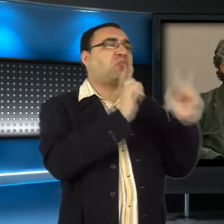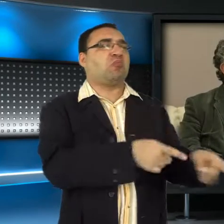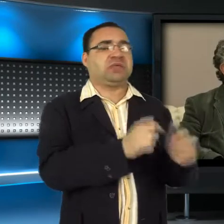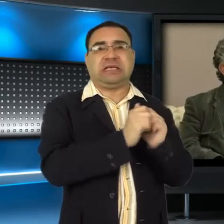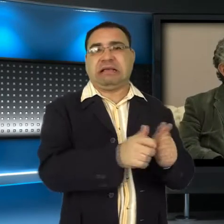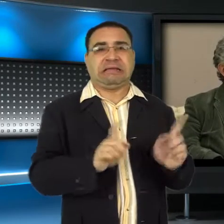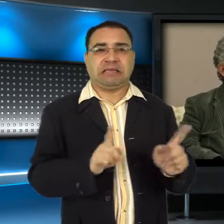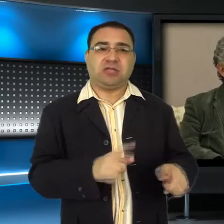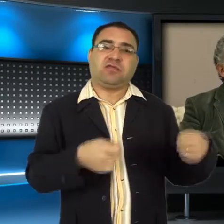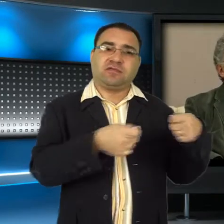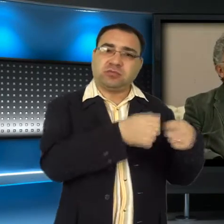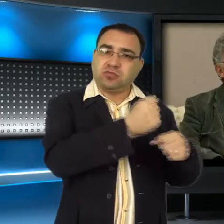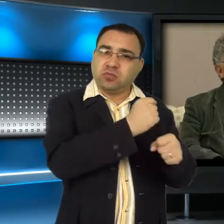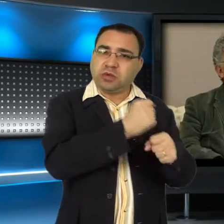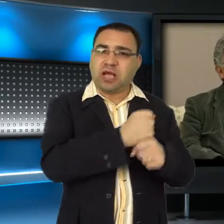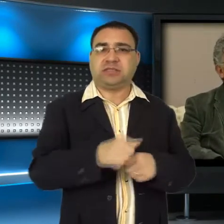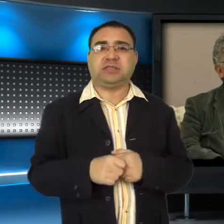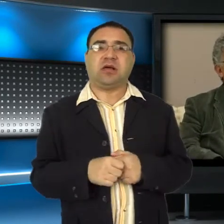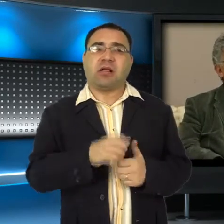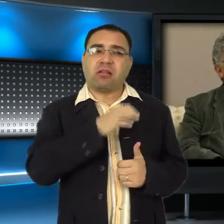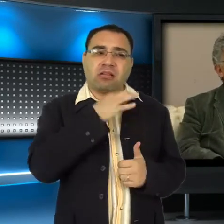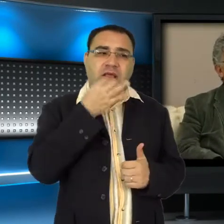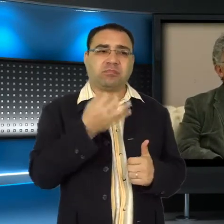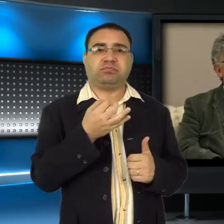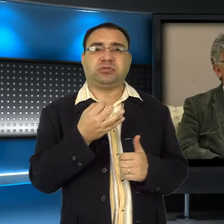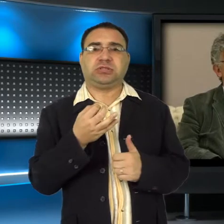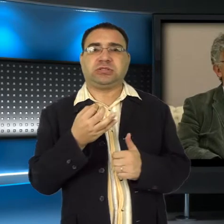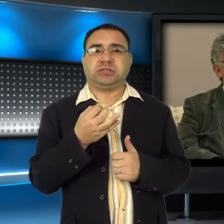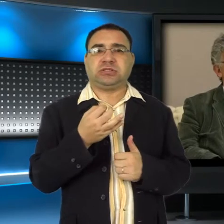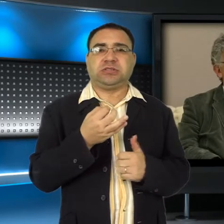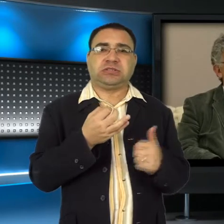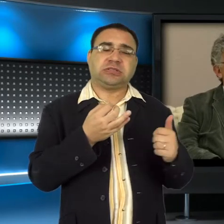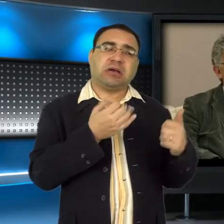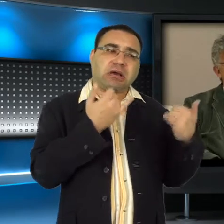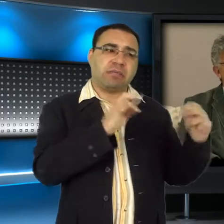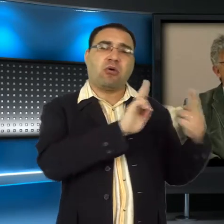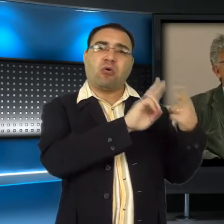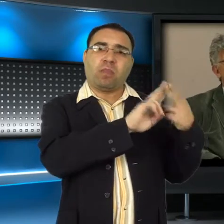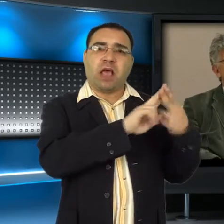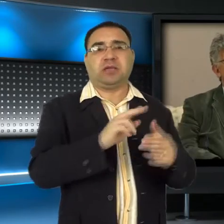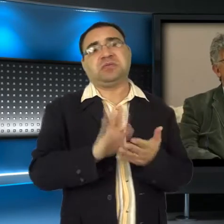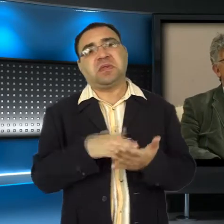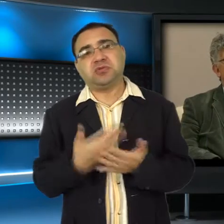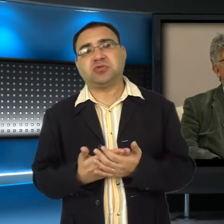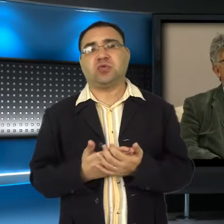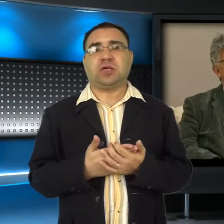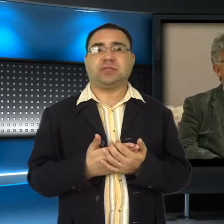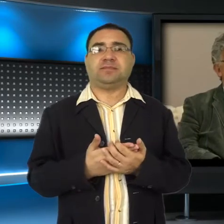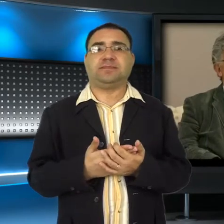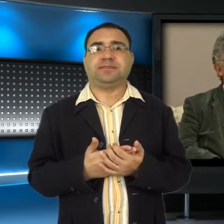Nie? Że ta relacja jest troszeczkę bardziej skomplikowana, troszeczkę bardziej inna. Ja miałem przykłady, na przykład,